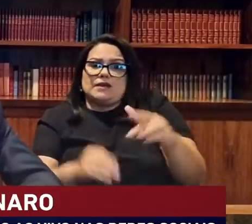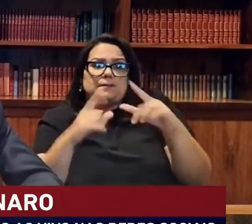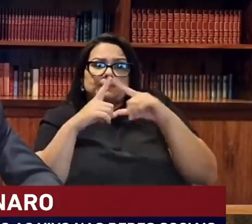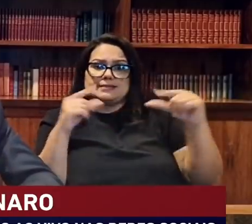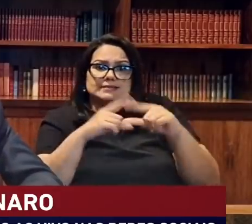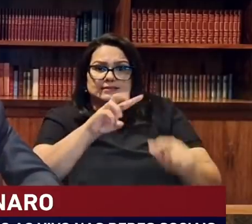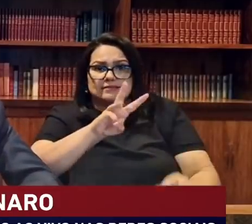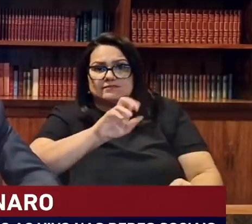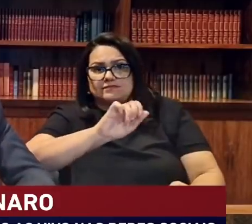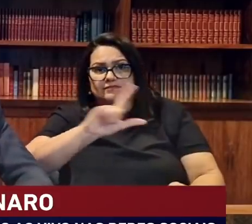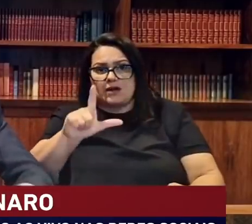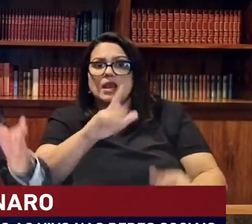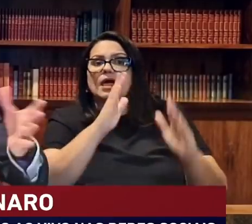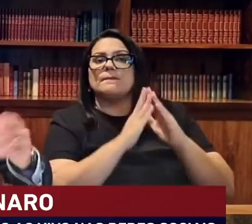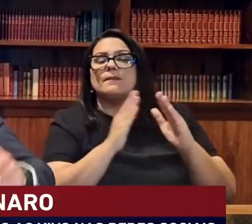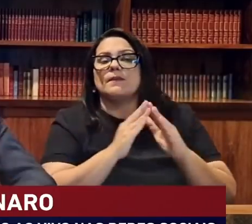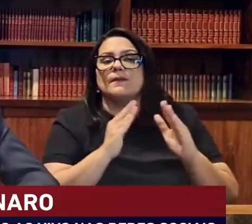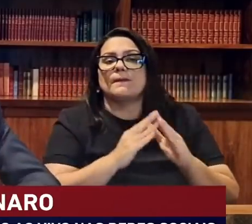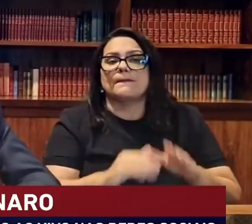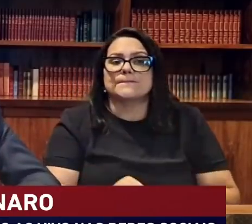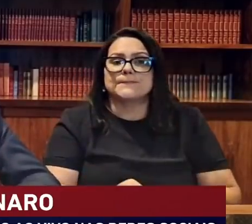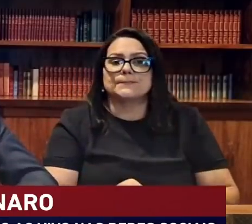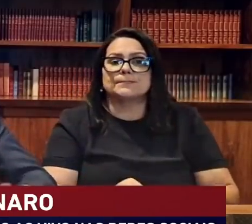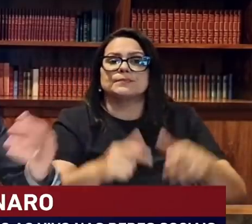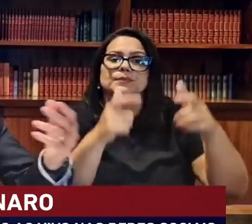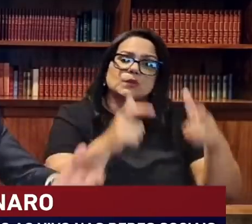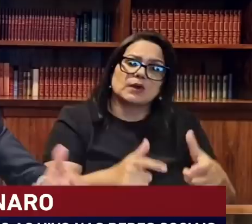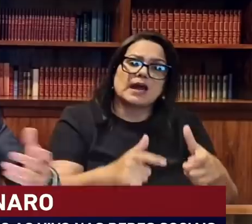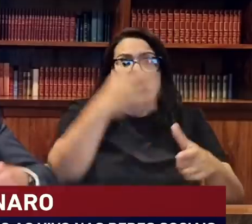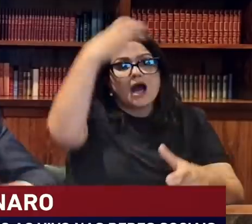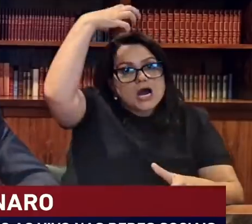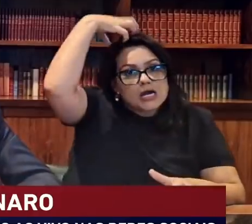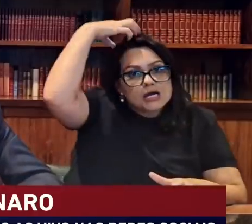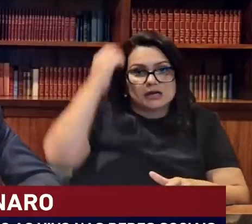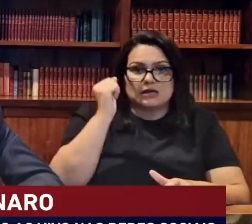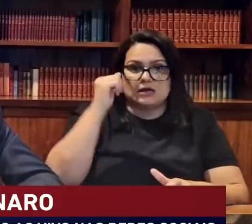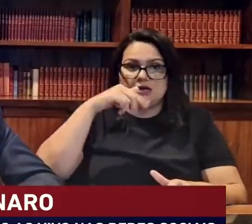a Val. Ela mora num distrito de Angra dos Reis.